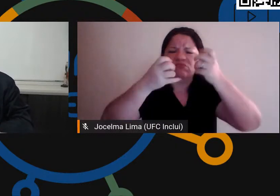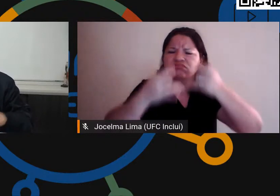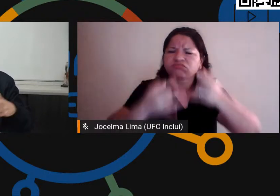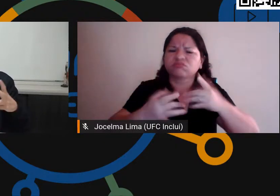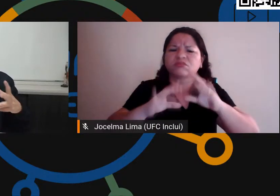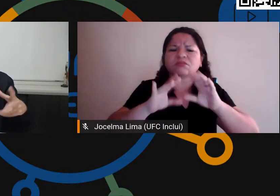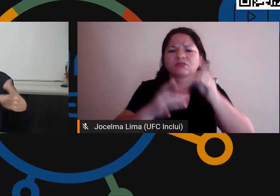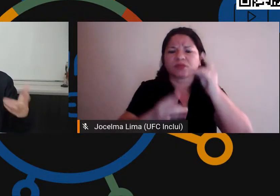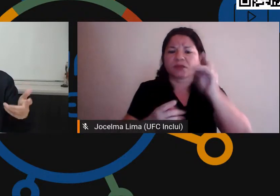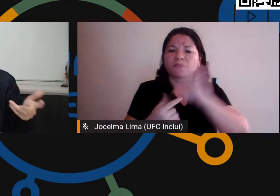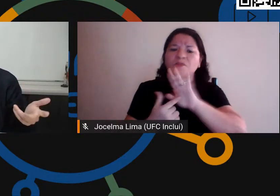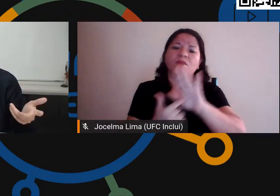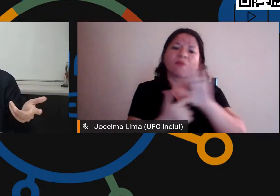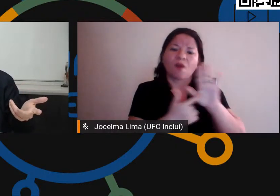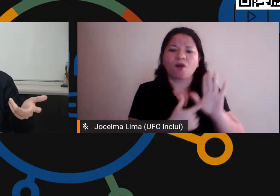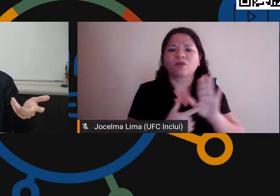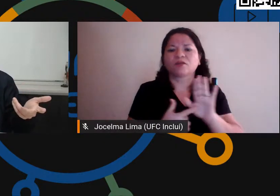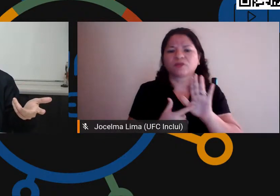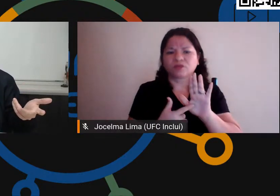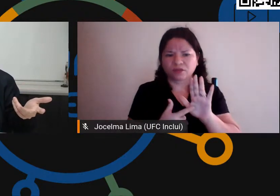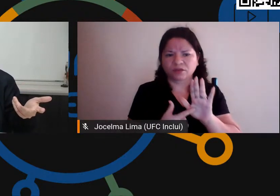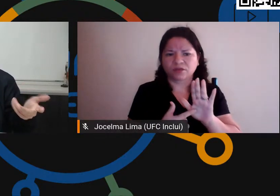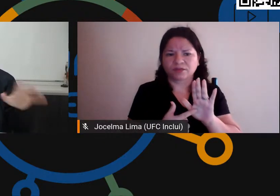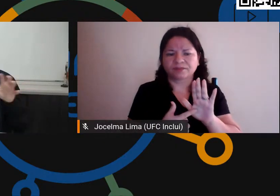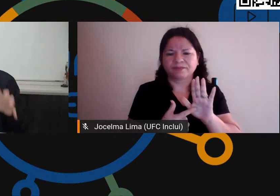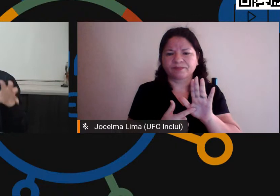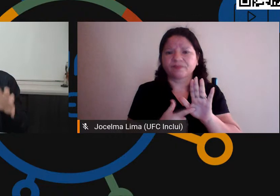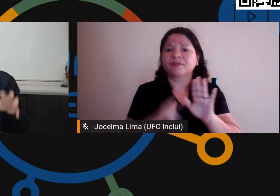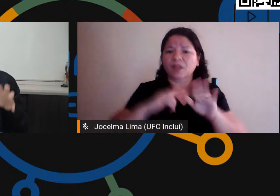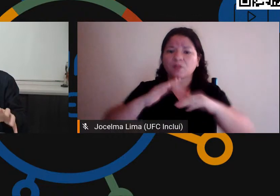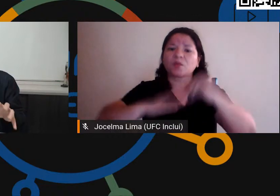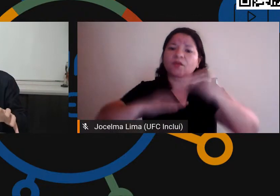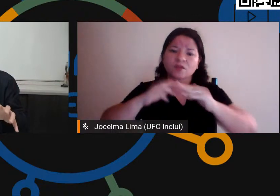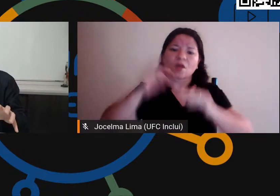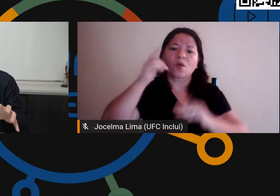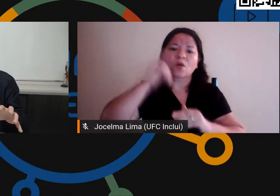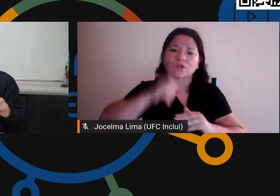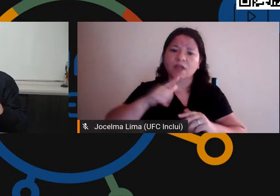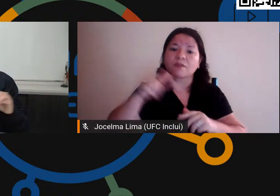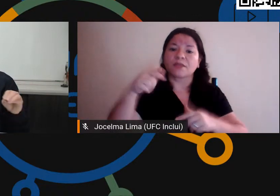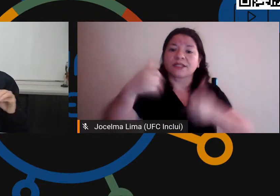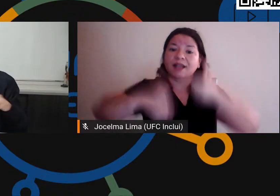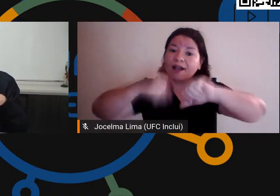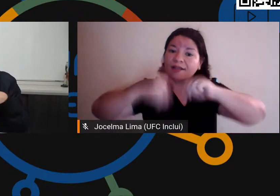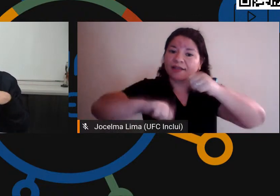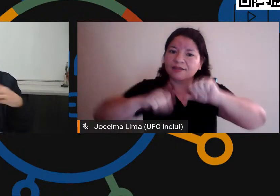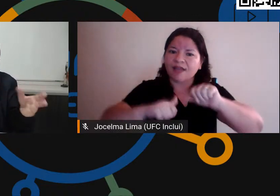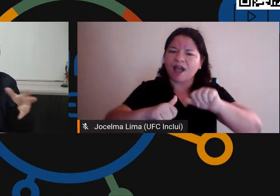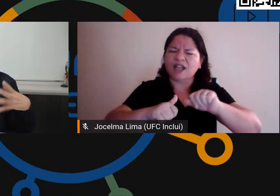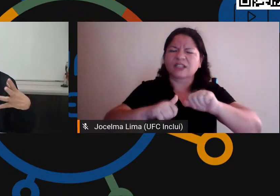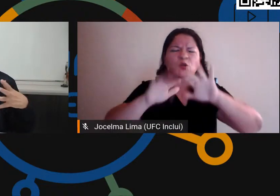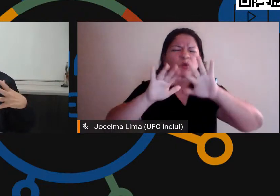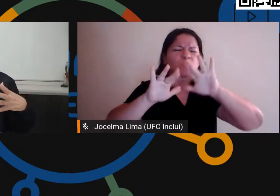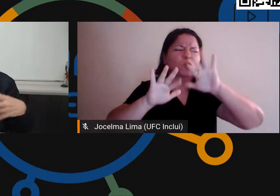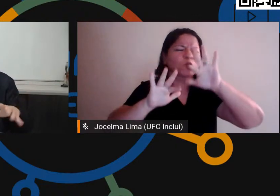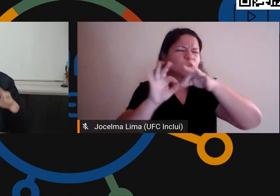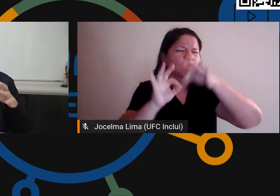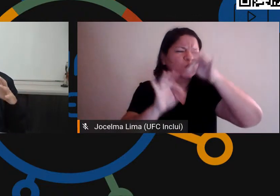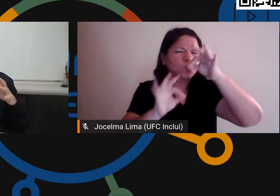vocês fazem. E hoje tem até ferramentas computacionais para fazer isso. Faça análise robusta. Não fica a história do eu acho, eu vi,